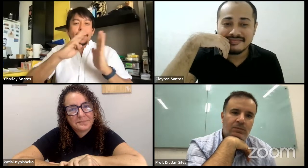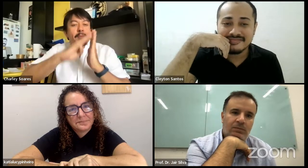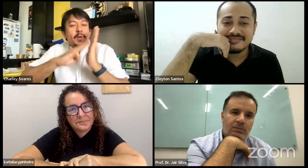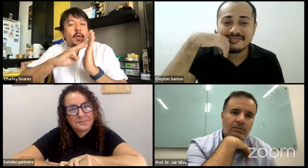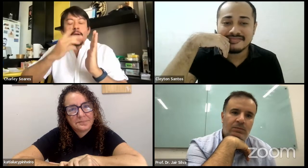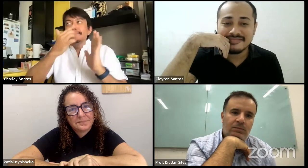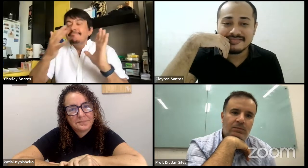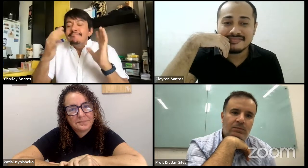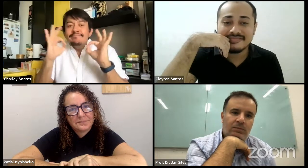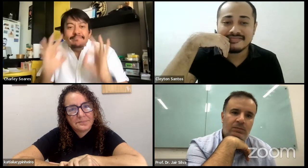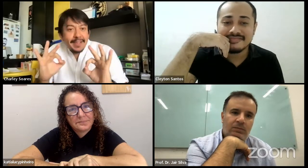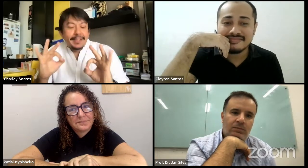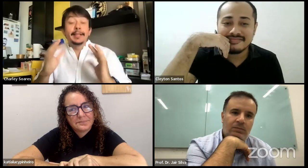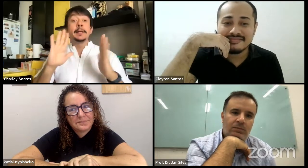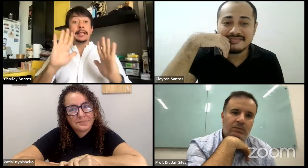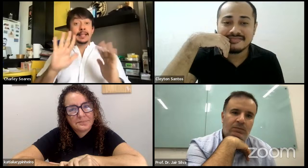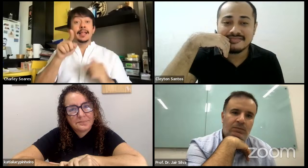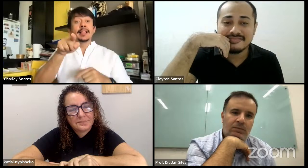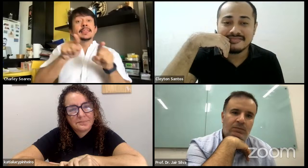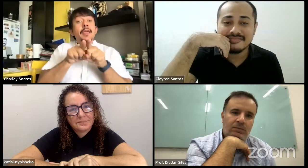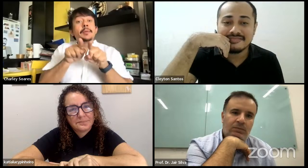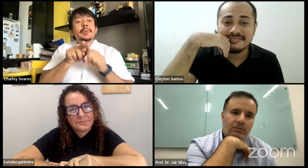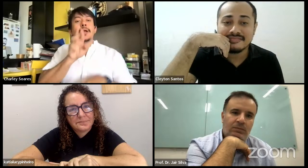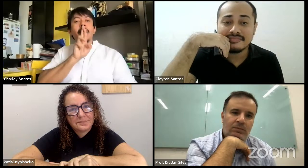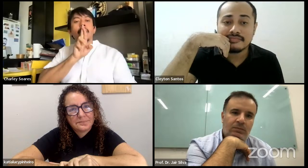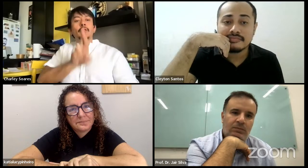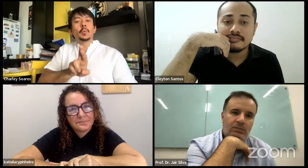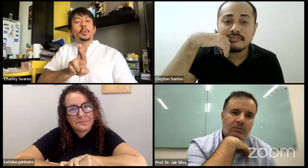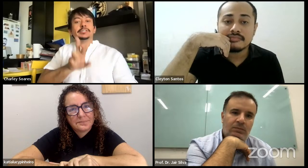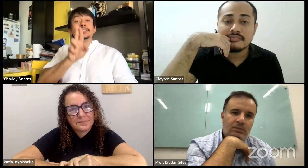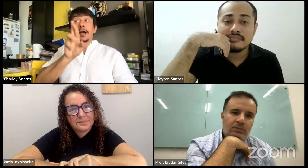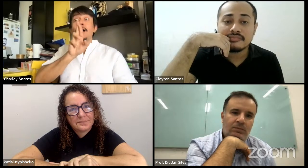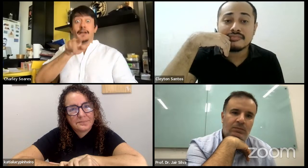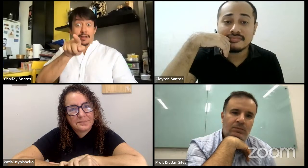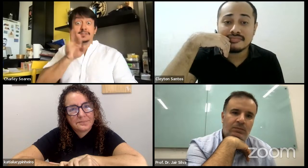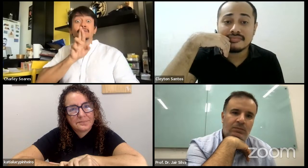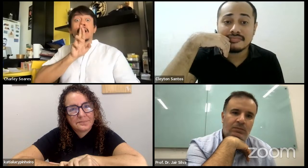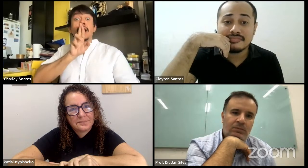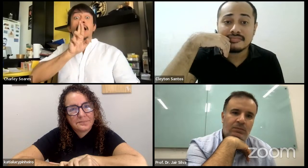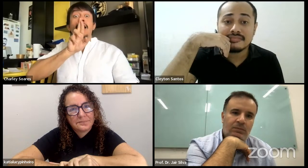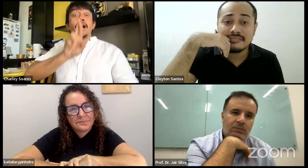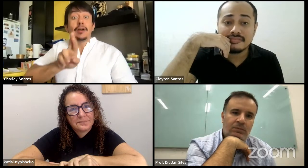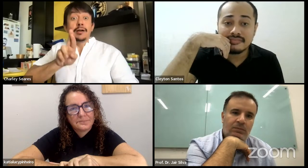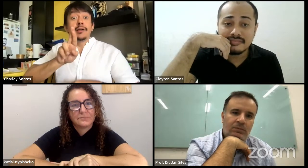cauteloso na hora de fazer a metodologia. Foi muito bem estruturado.